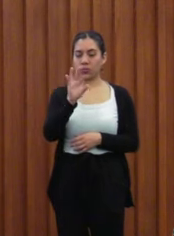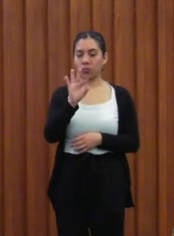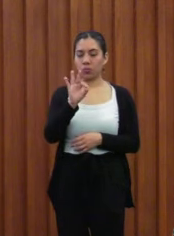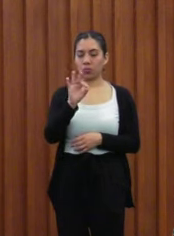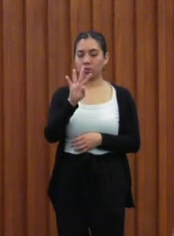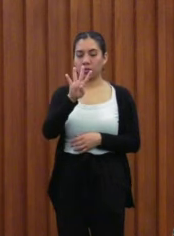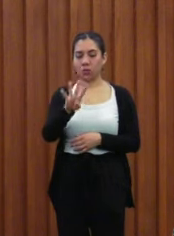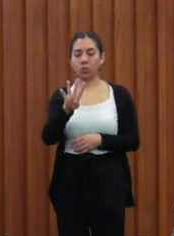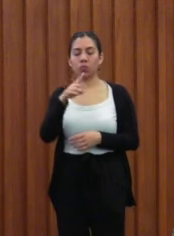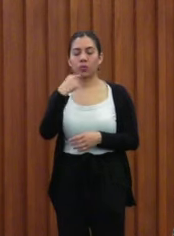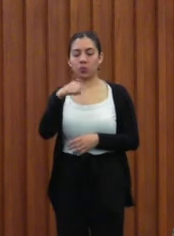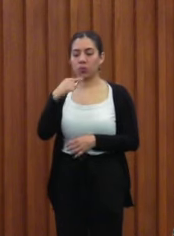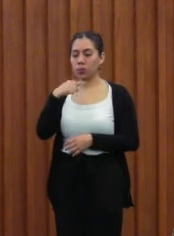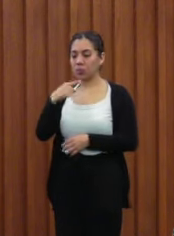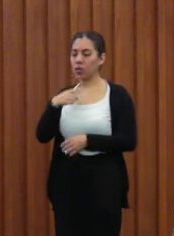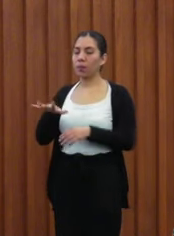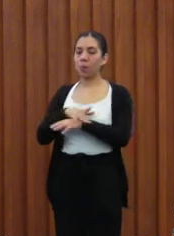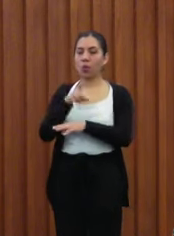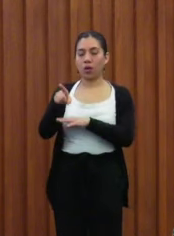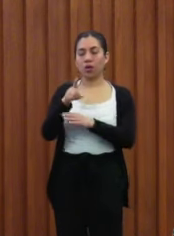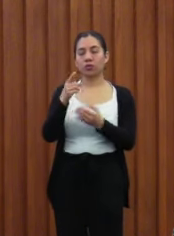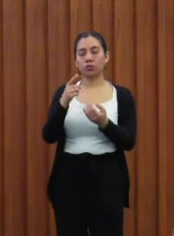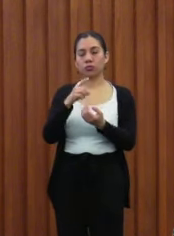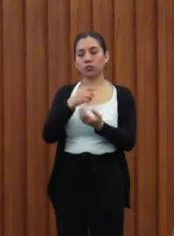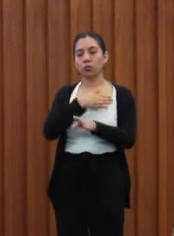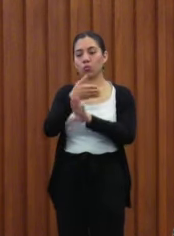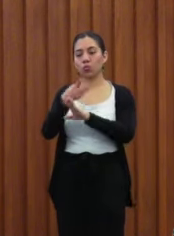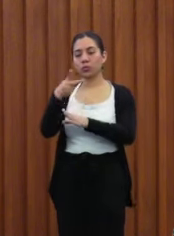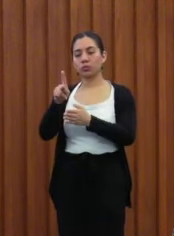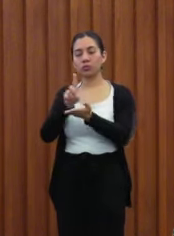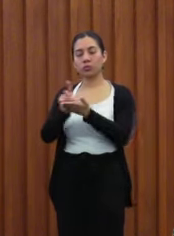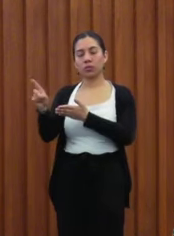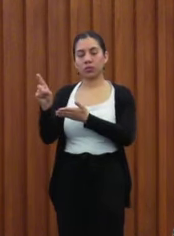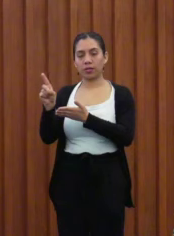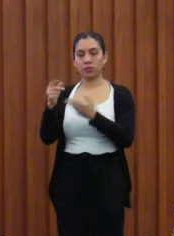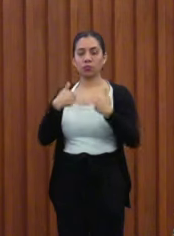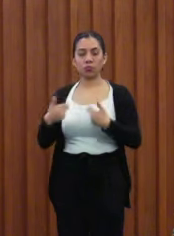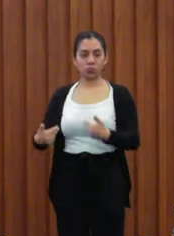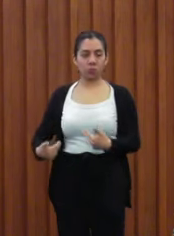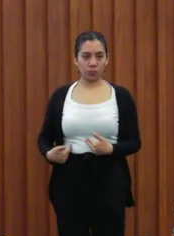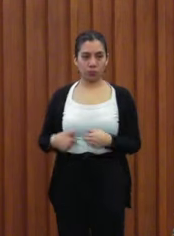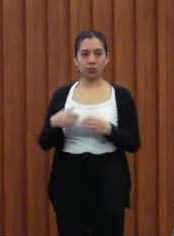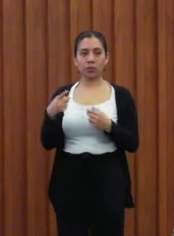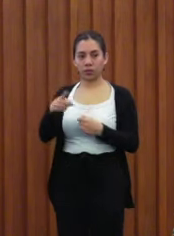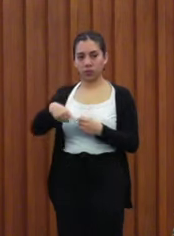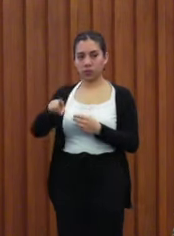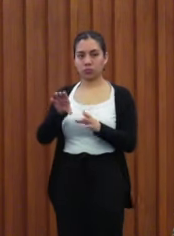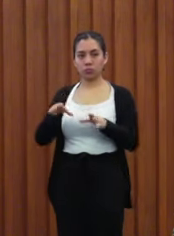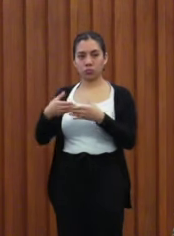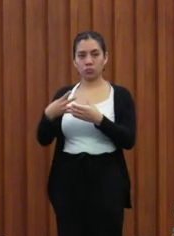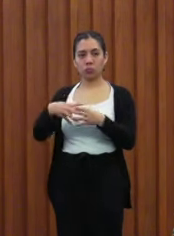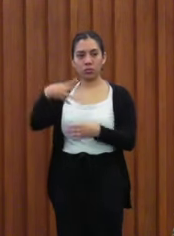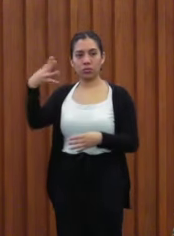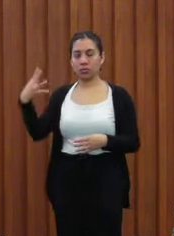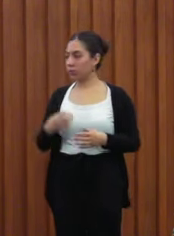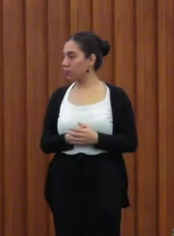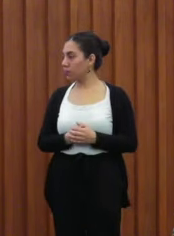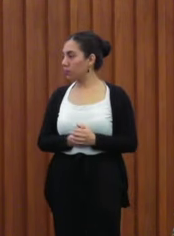presuntamente violatorias a los derechos humanos de personas pertenecientes a la población LGBTTI.